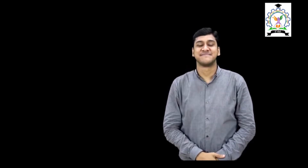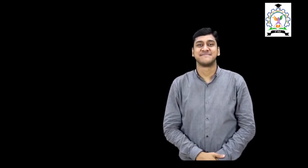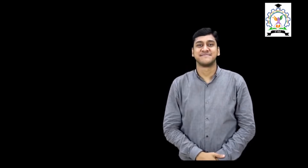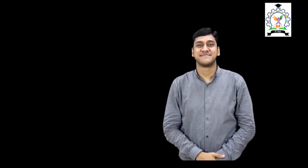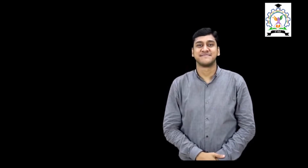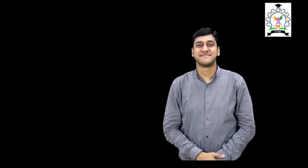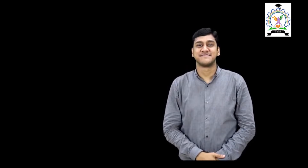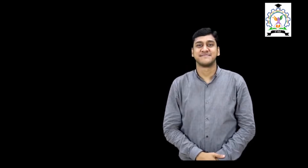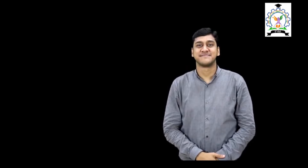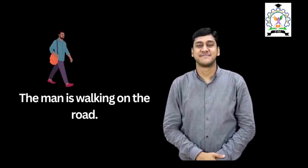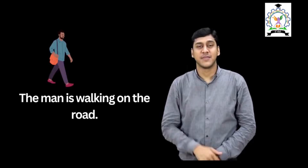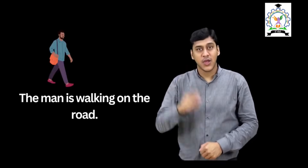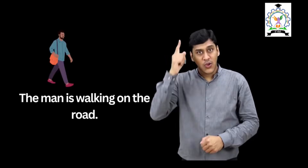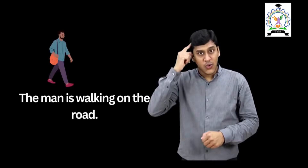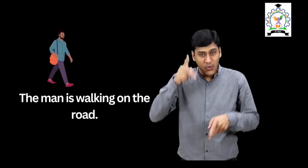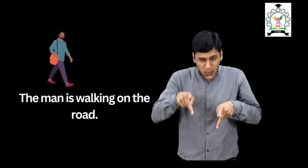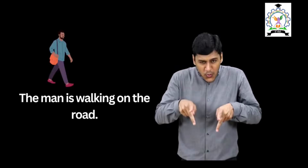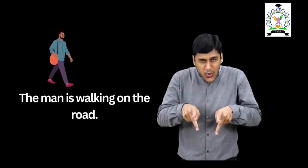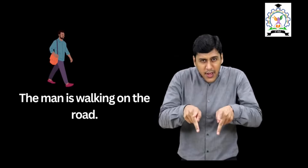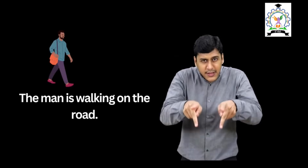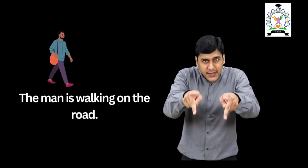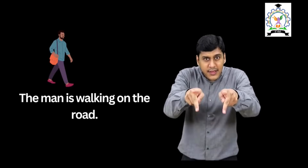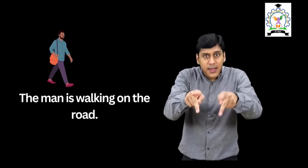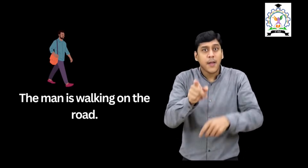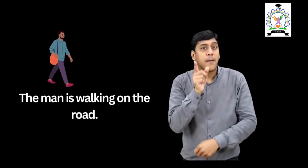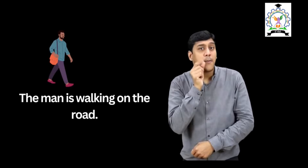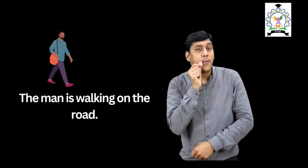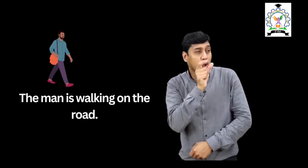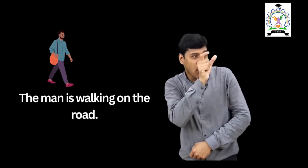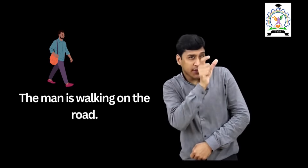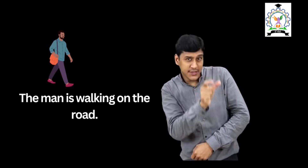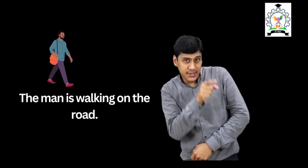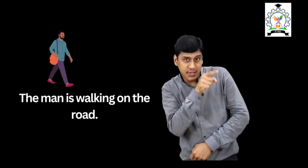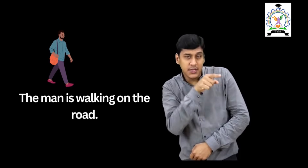आदमी सड़क पर चल रहा है।